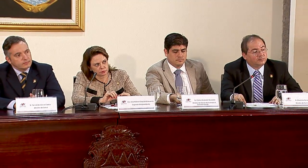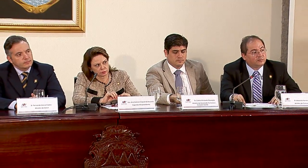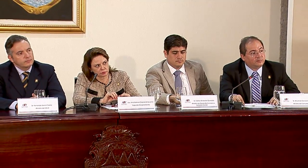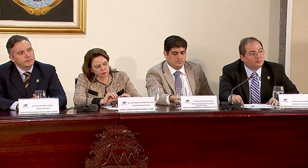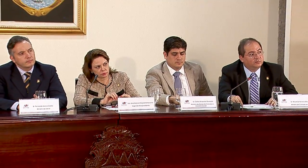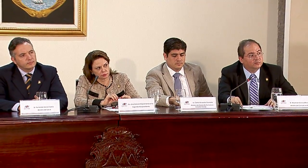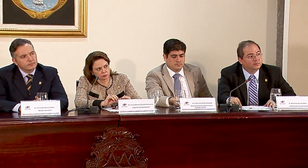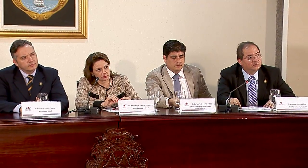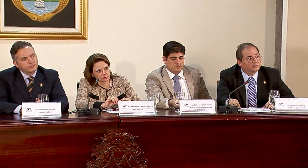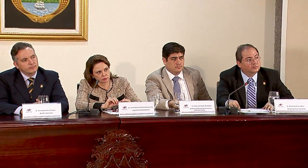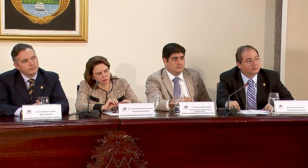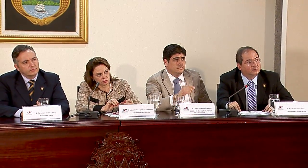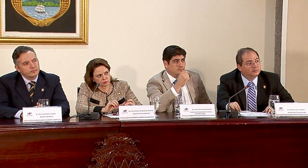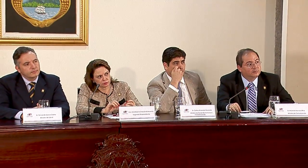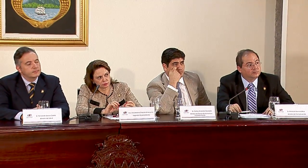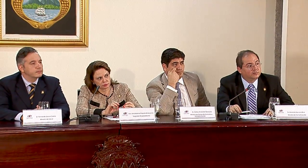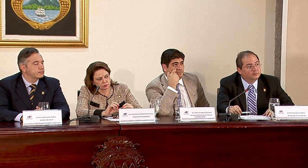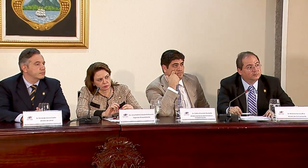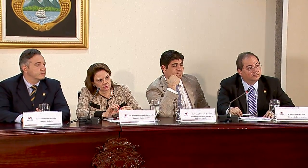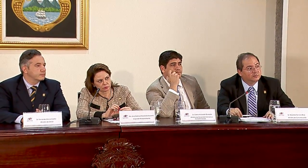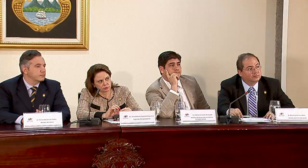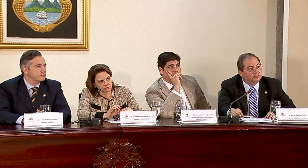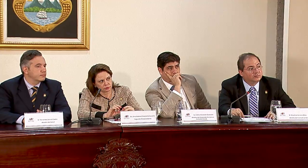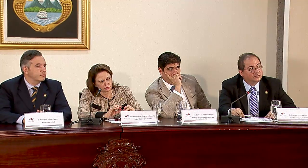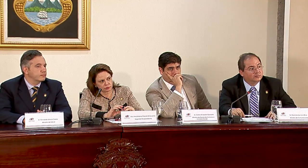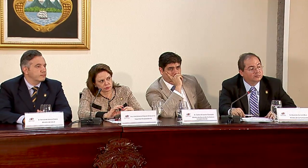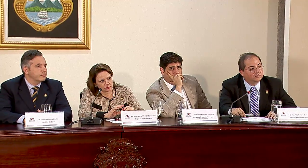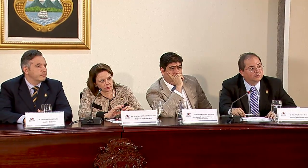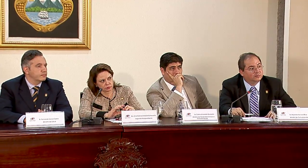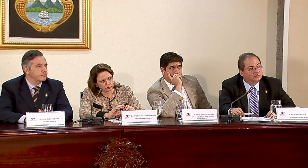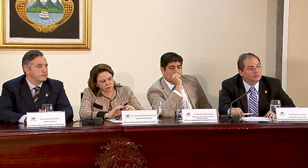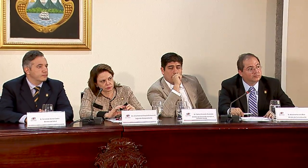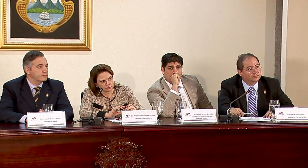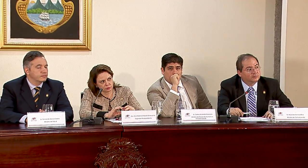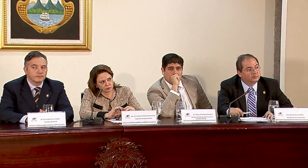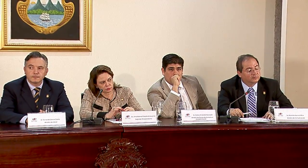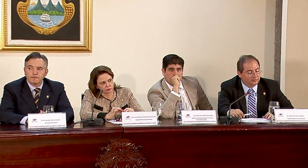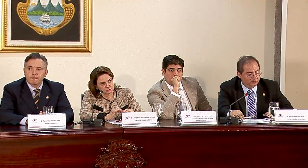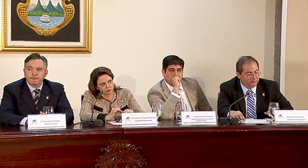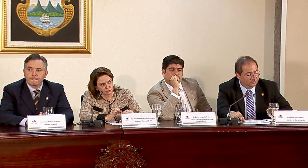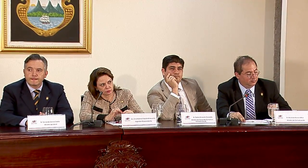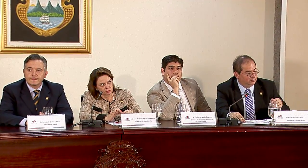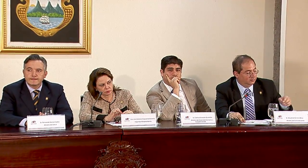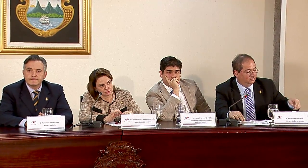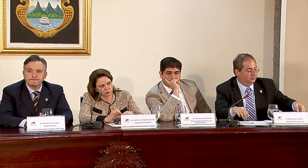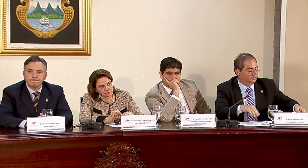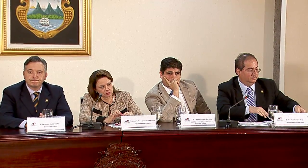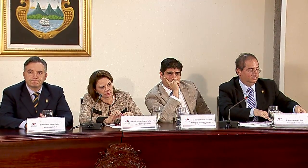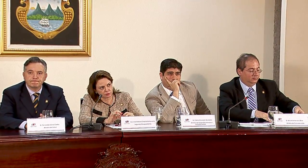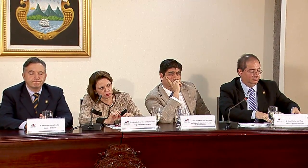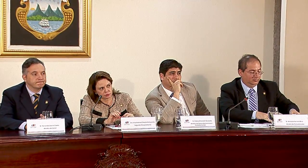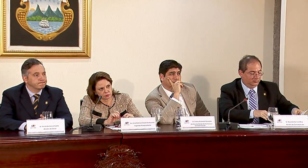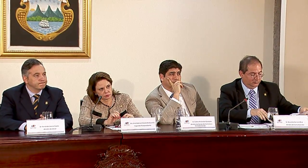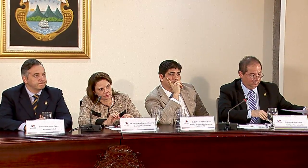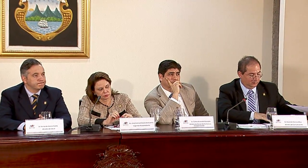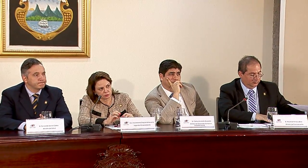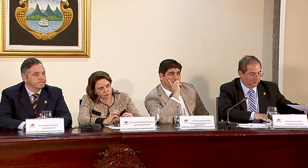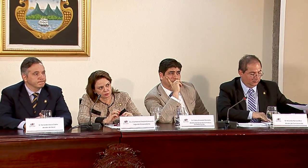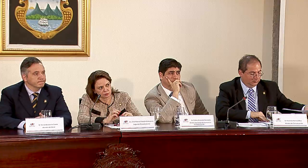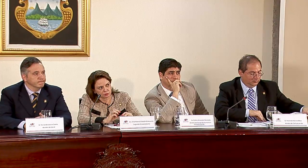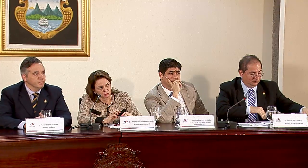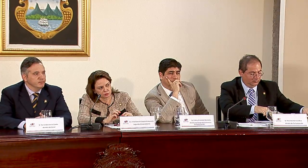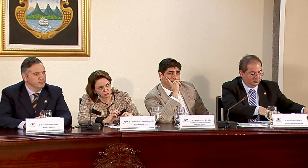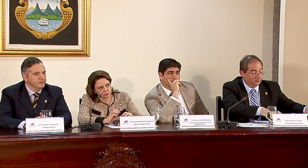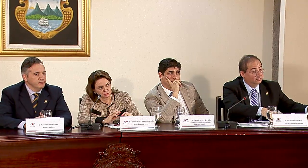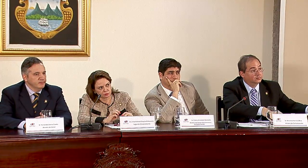en su opinión, Costa Rica estoy mejor, igual o peor que con el gobierno de Laura Chinchilla. El 52% dice que igual y el 32